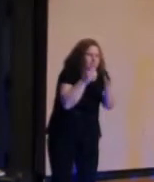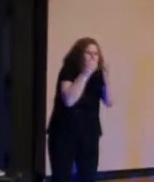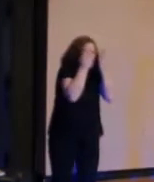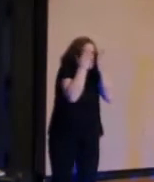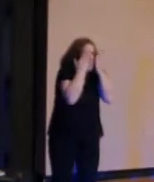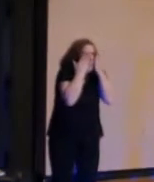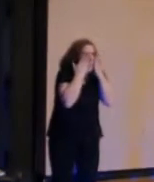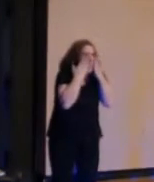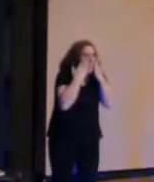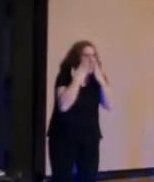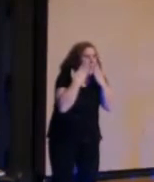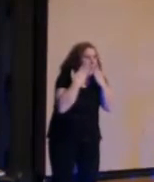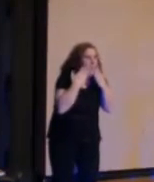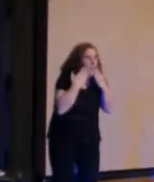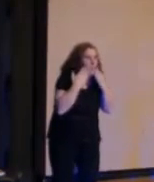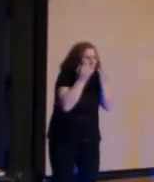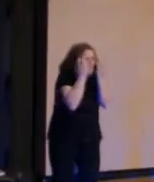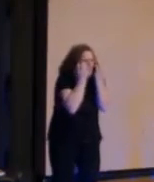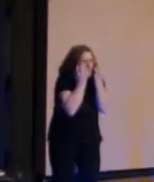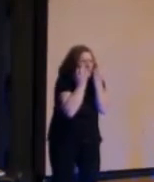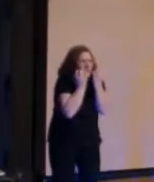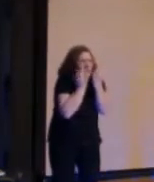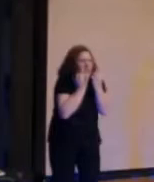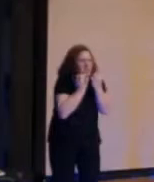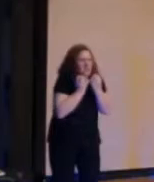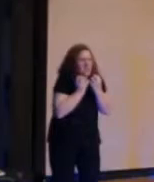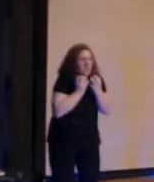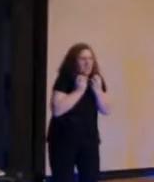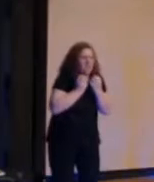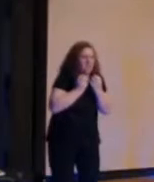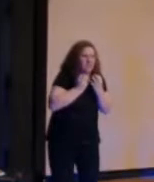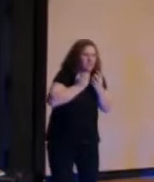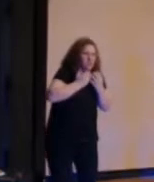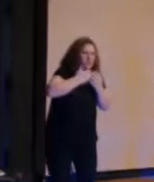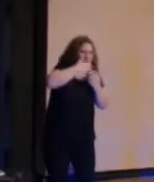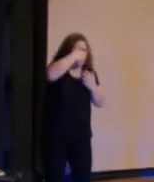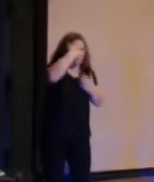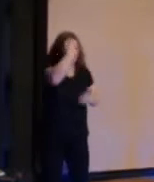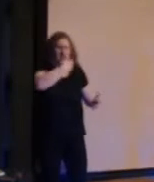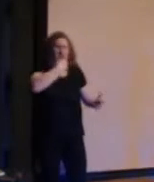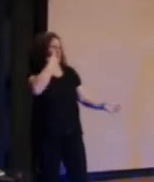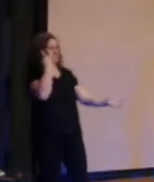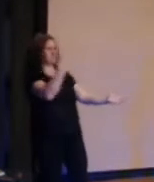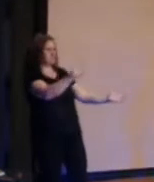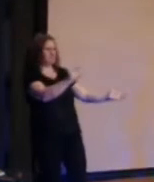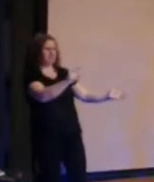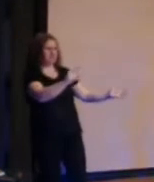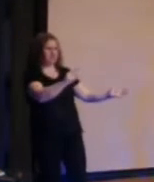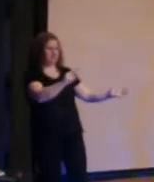Delgado, alto y encorvado, con una palidez traslúcida.